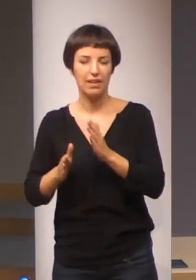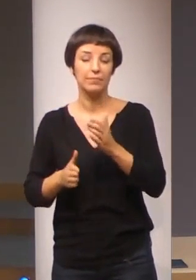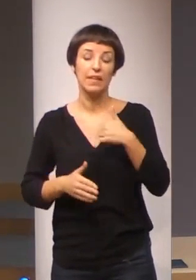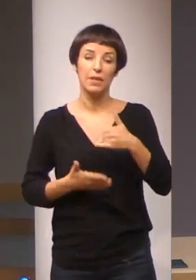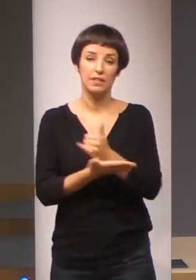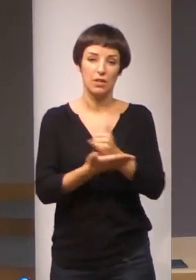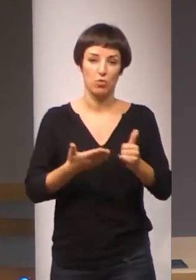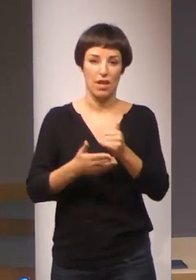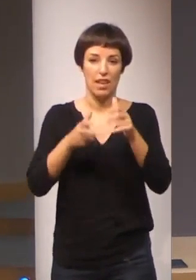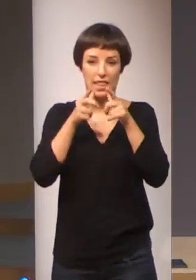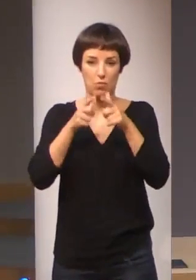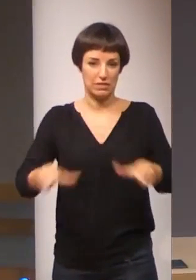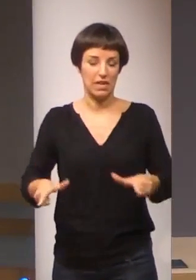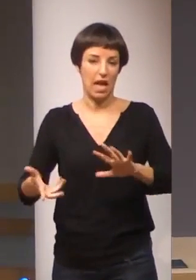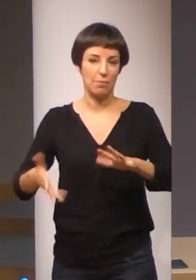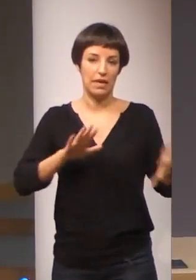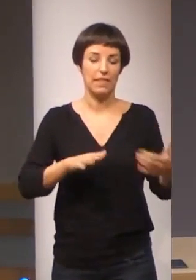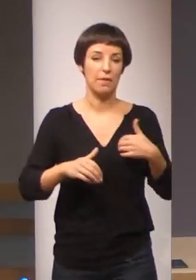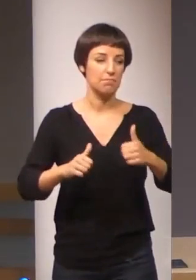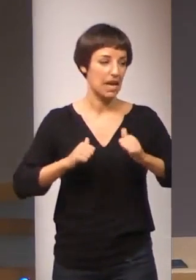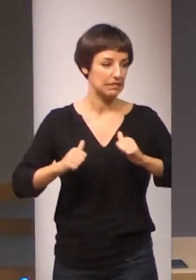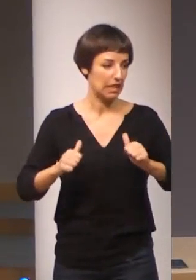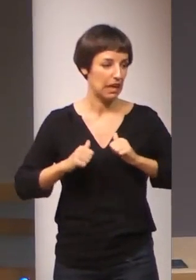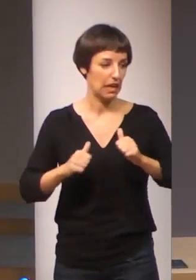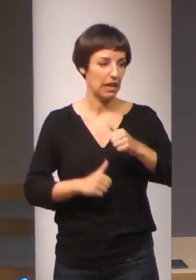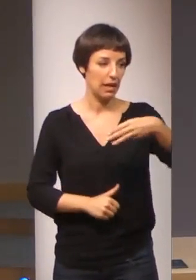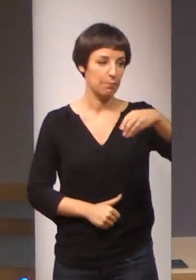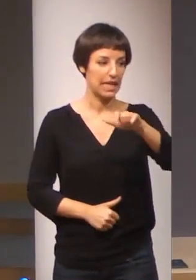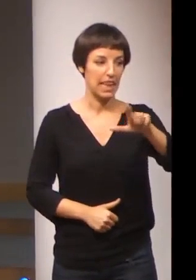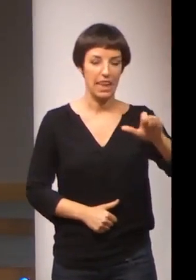lingüística aplicada en el máster MILA. Cuando quiera, Esperanza.